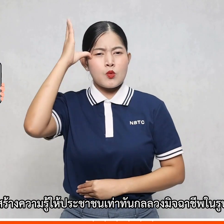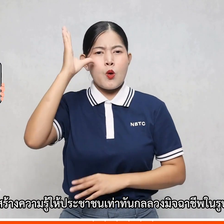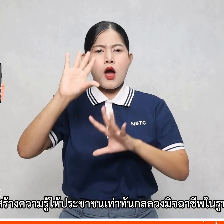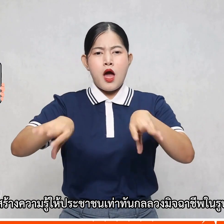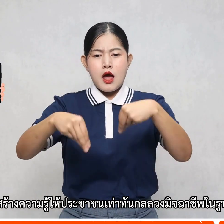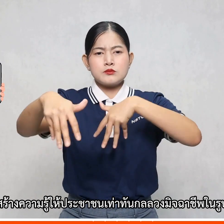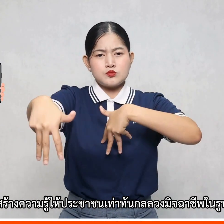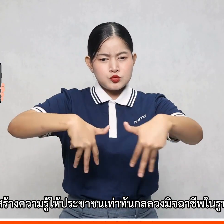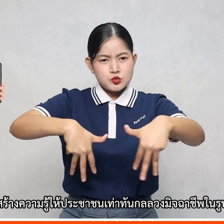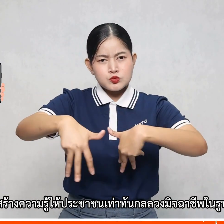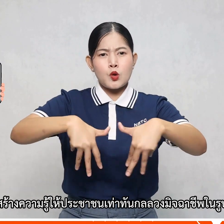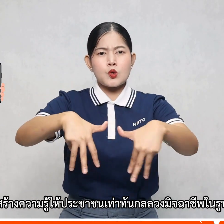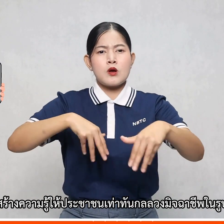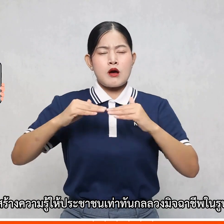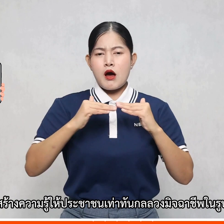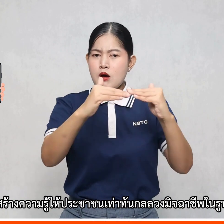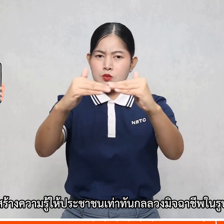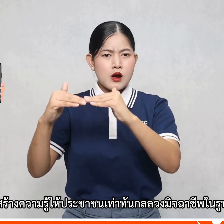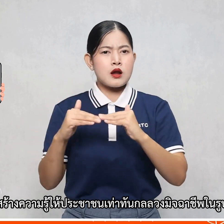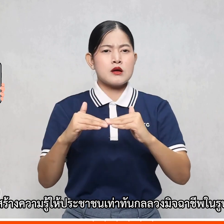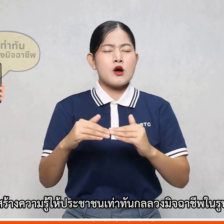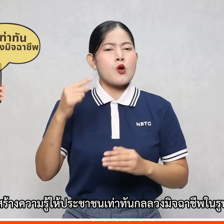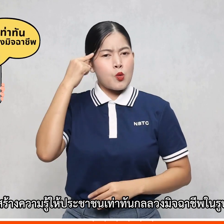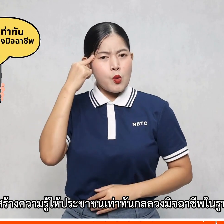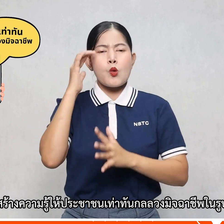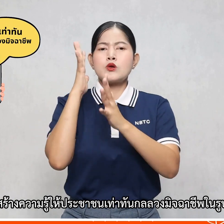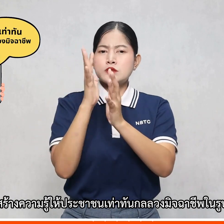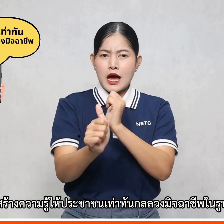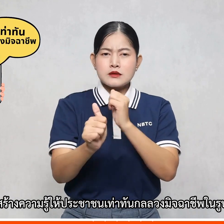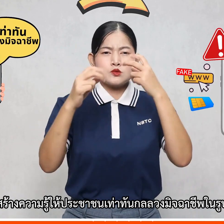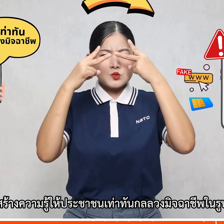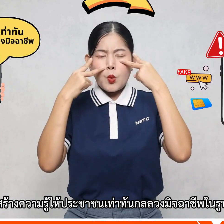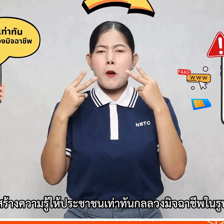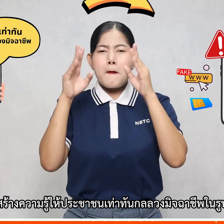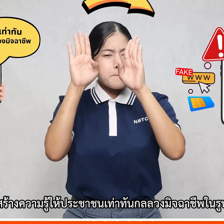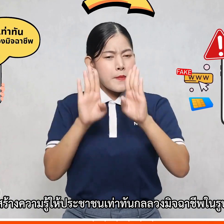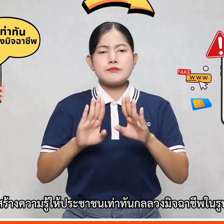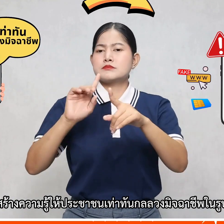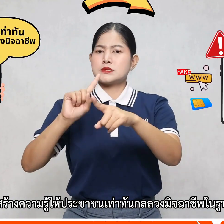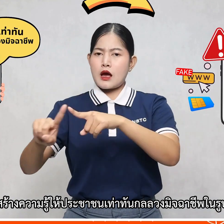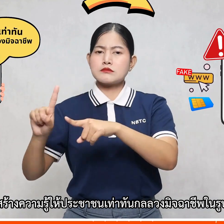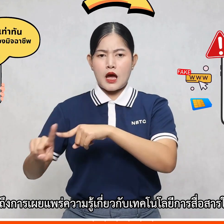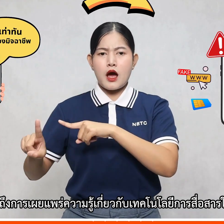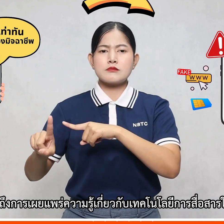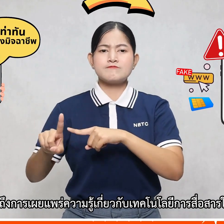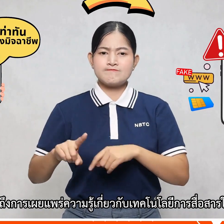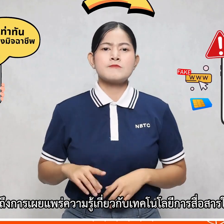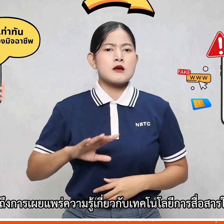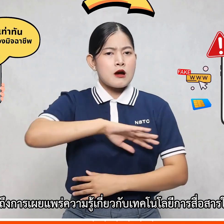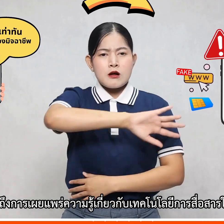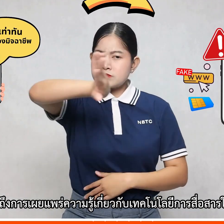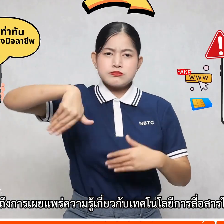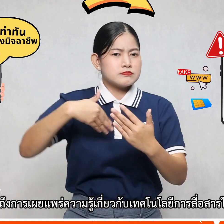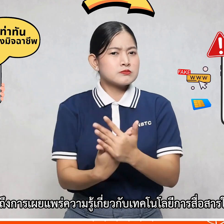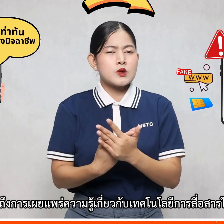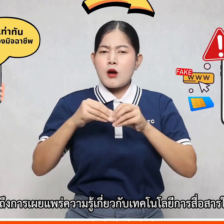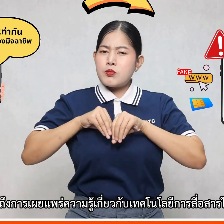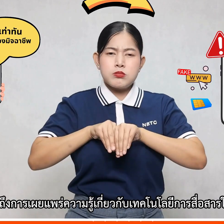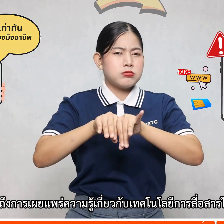การสร้างความรู้ให้ประชาชนเท่าทันกลลวงมิจฉาชีพในรูปแบบต่างๆรวมถึงการเผยแพร่ความ